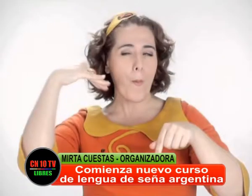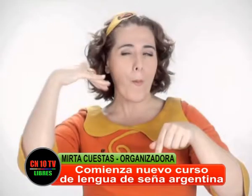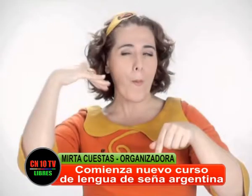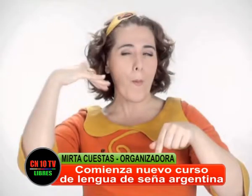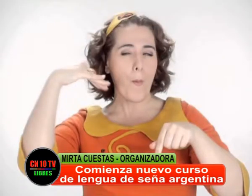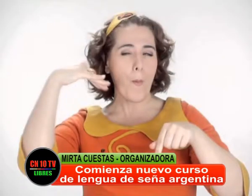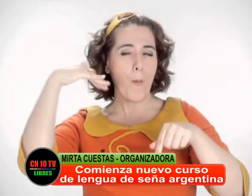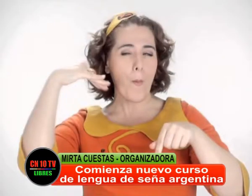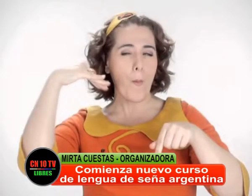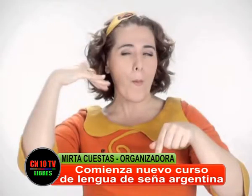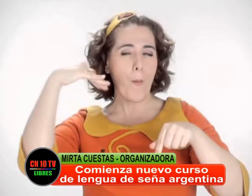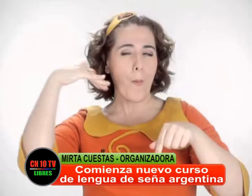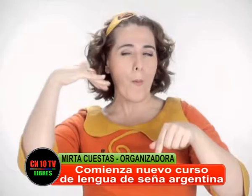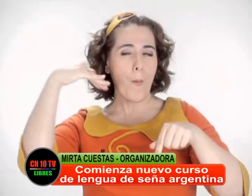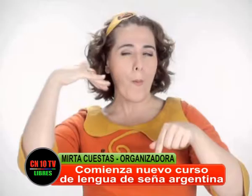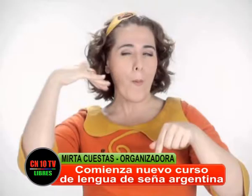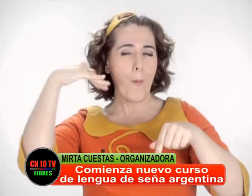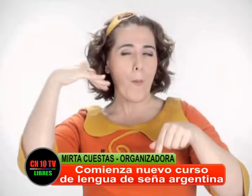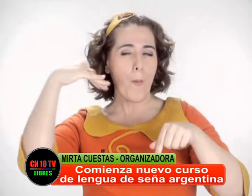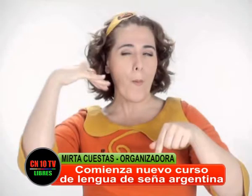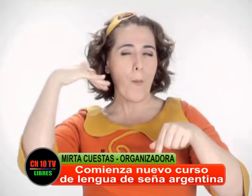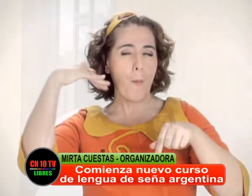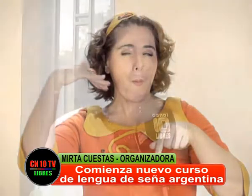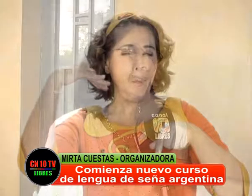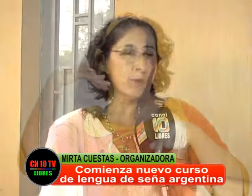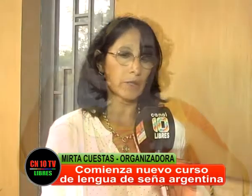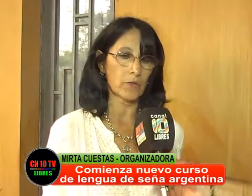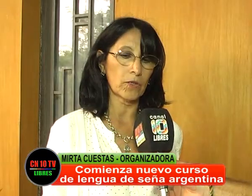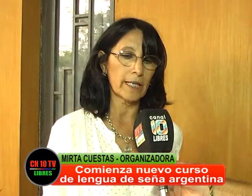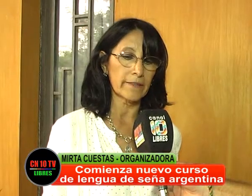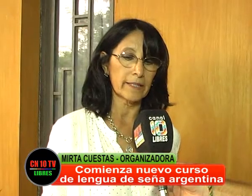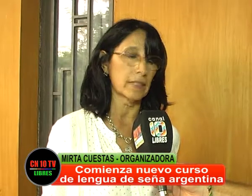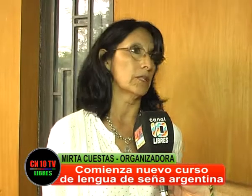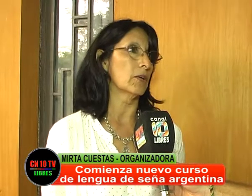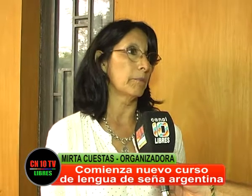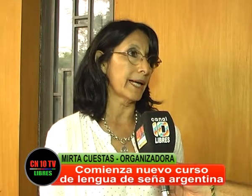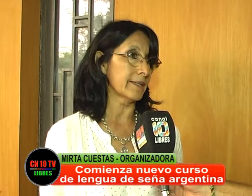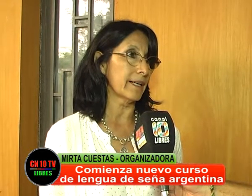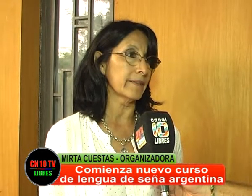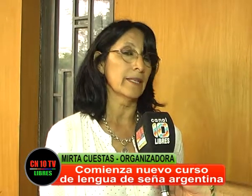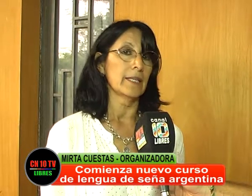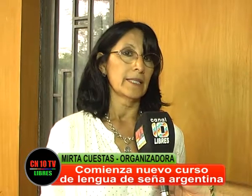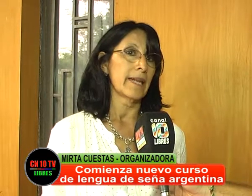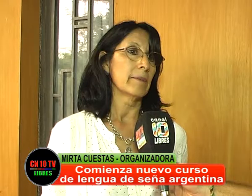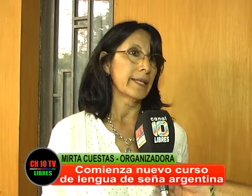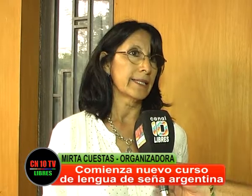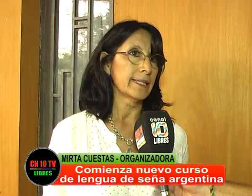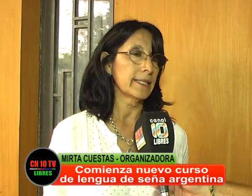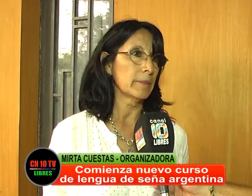nueve meses, también va, depende el grupo, cómo va avanzando, porque son clases teórico prácticas y además de que tienen que ir